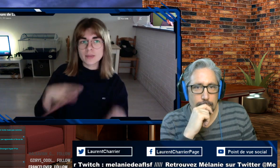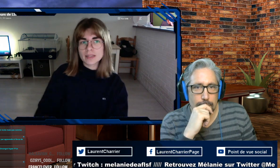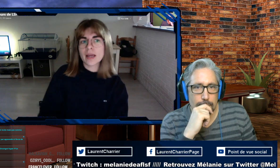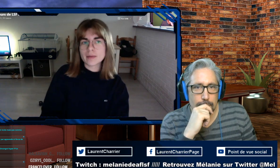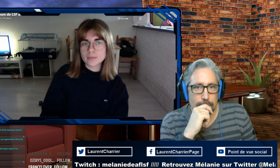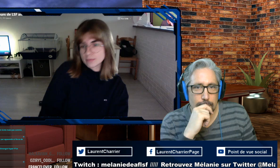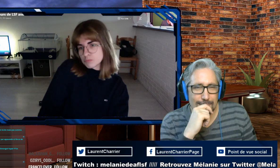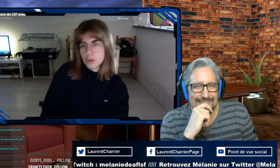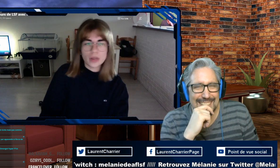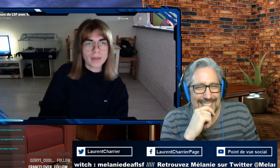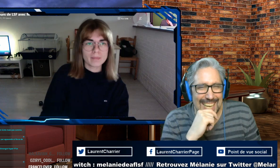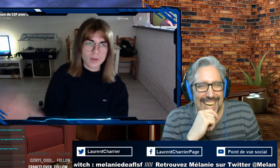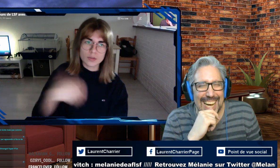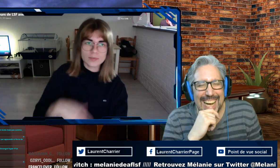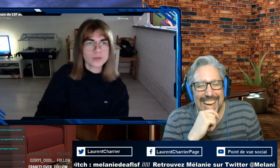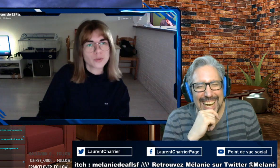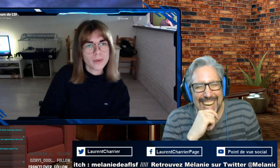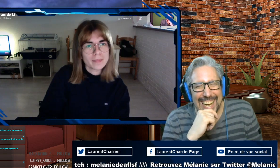t'es célibataire, ok?